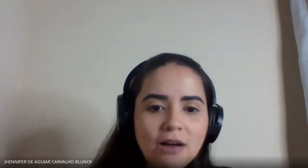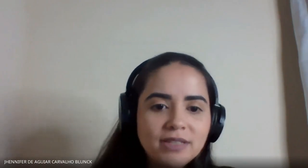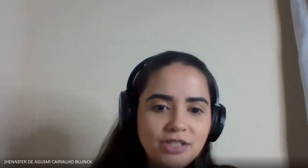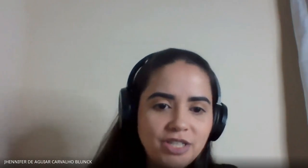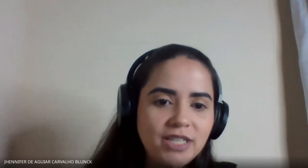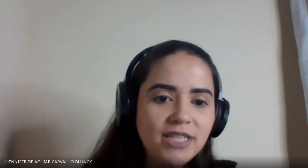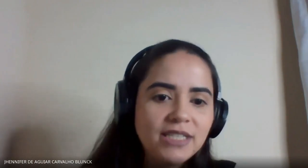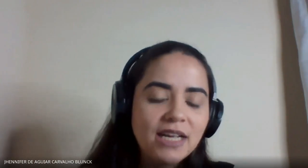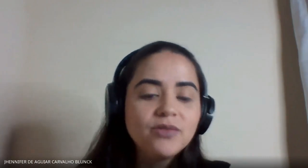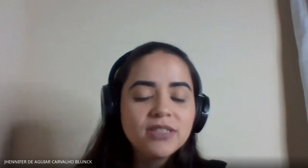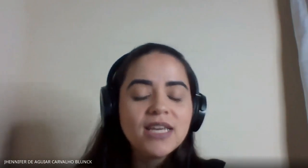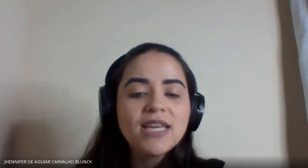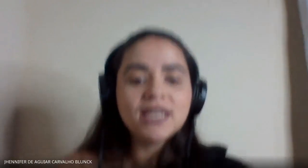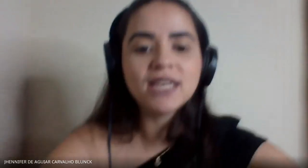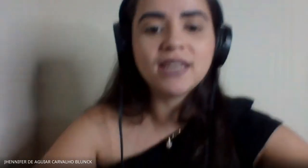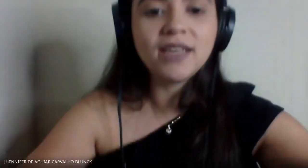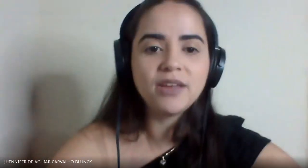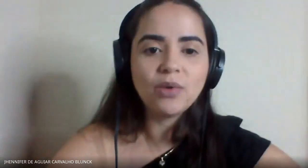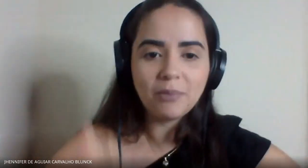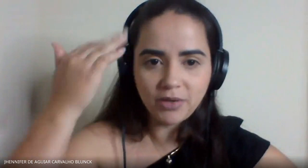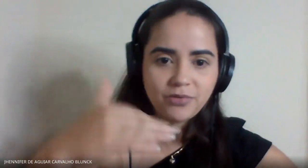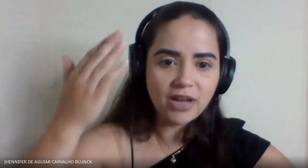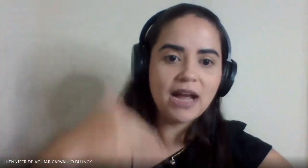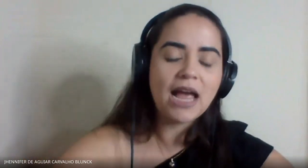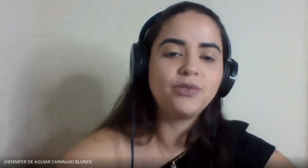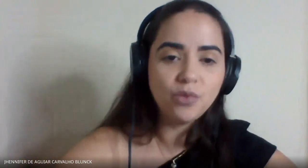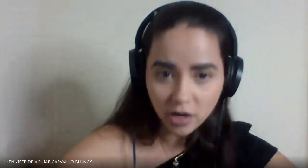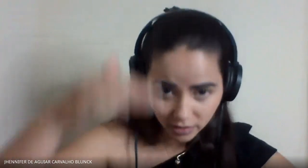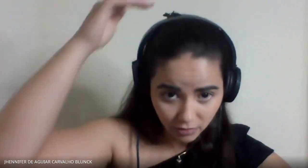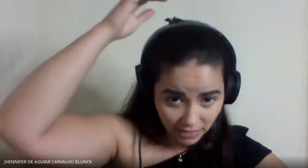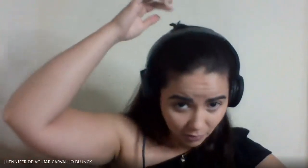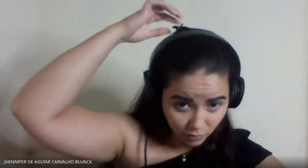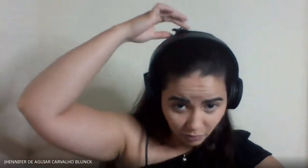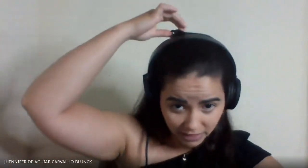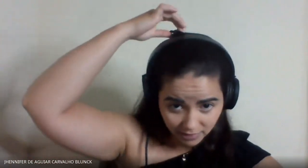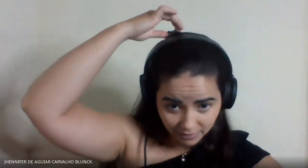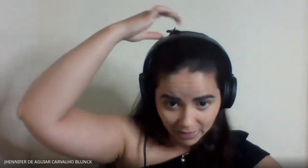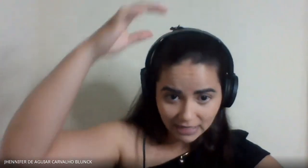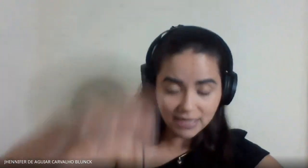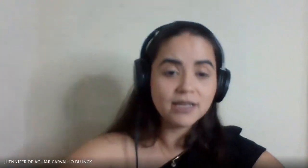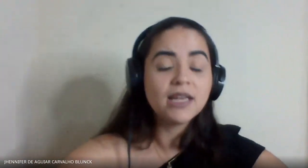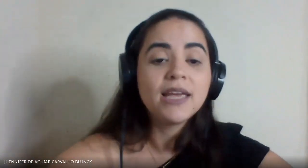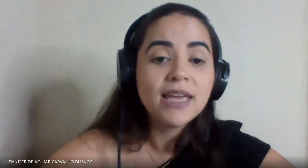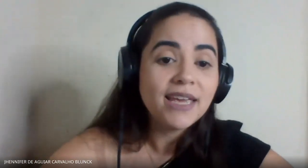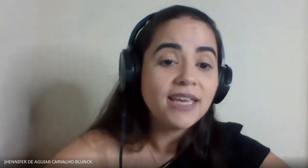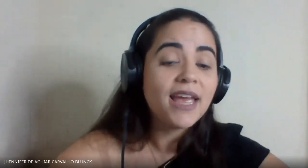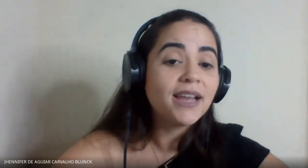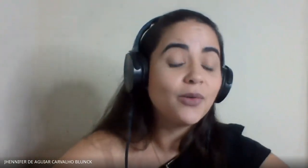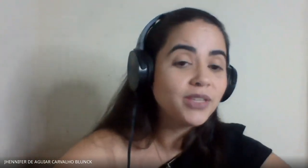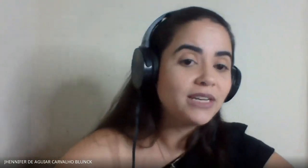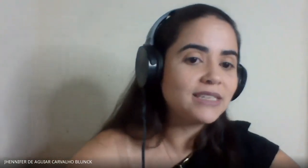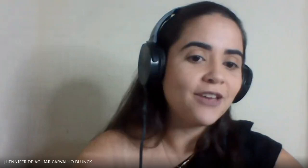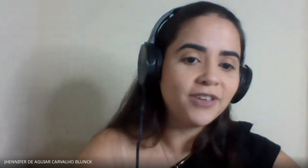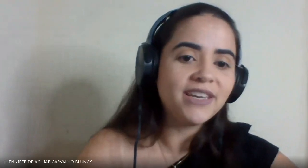Por causa de traduzir e o cabelo não ficar caindo no olho, então eu sempre uso preso assim para trás. E